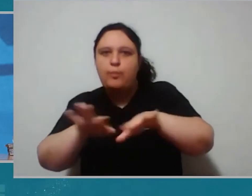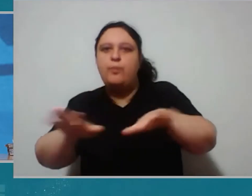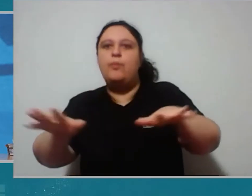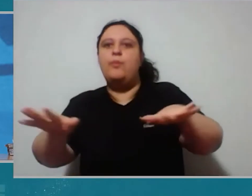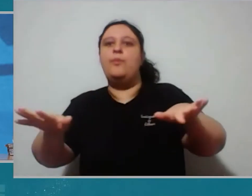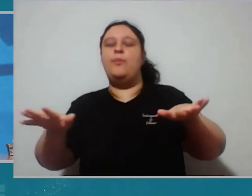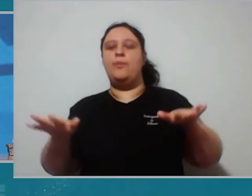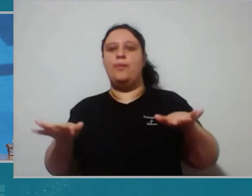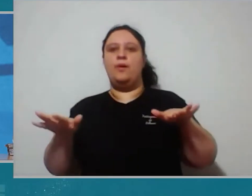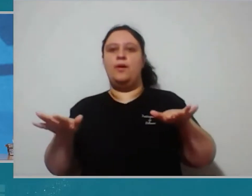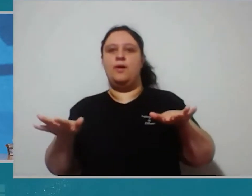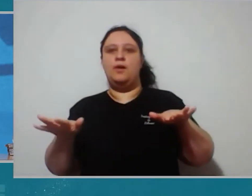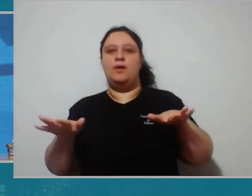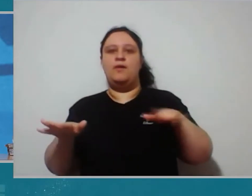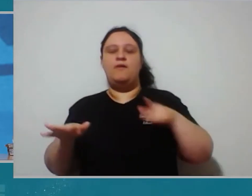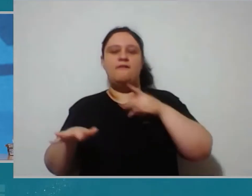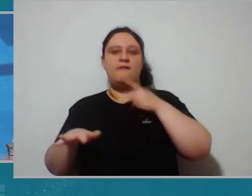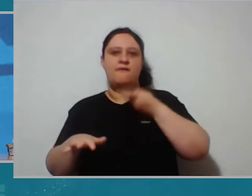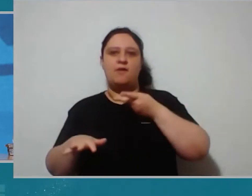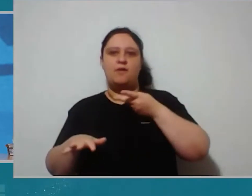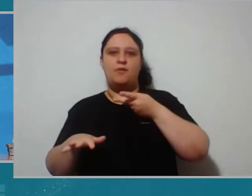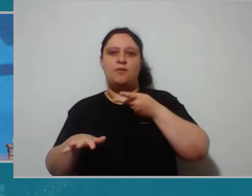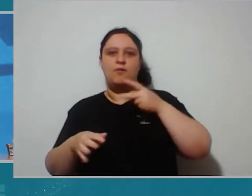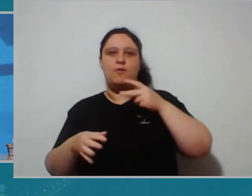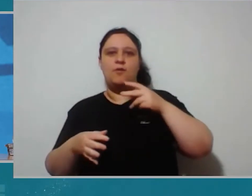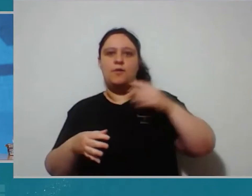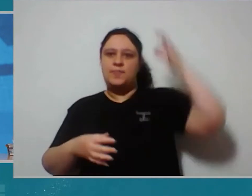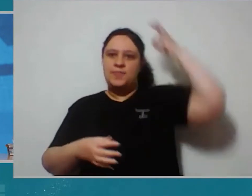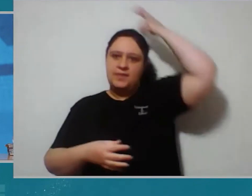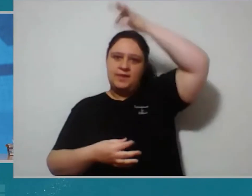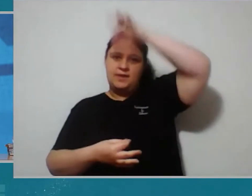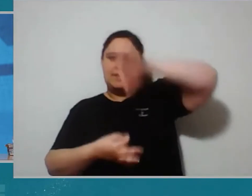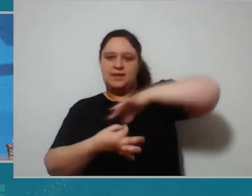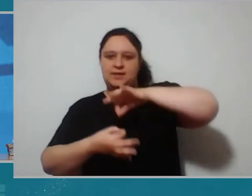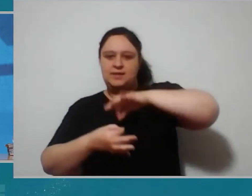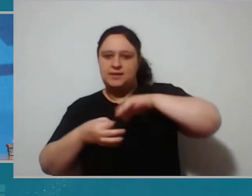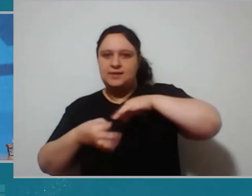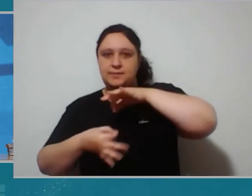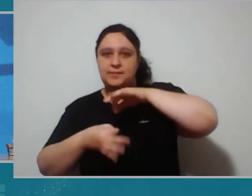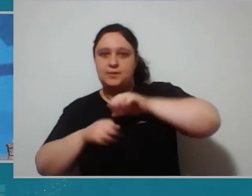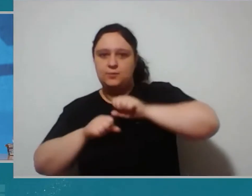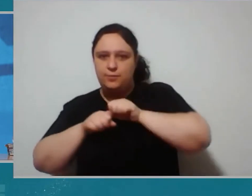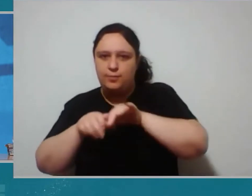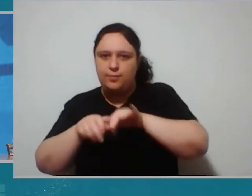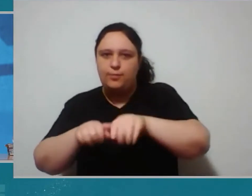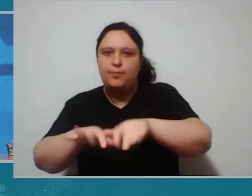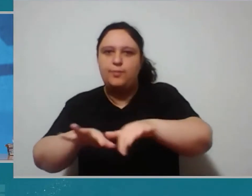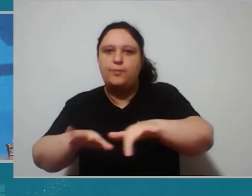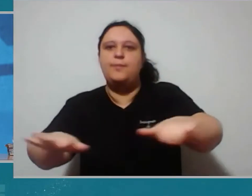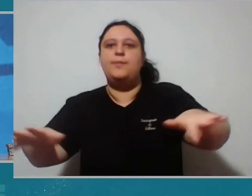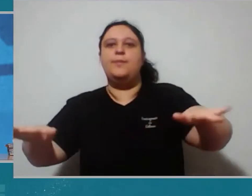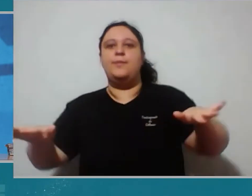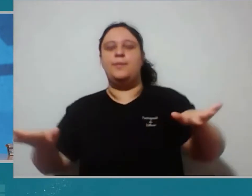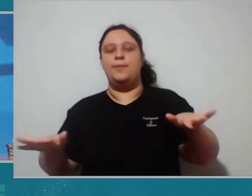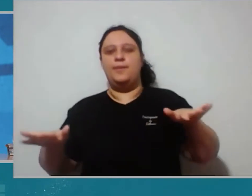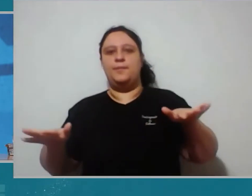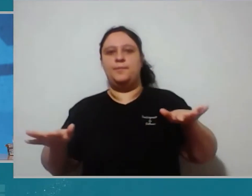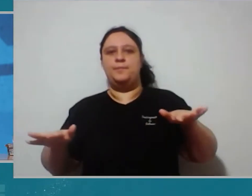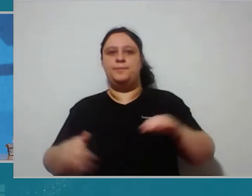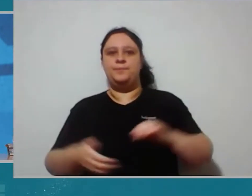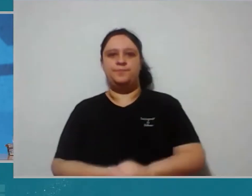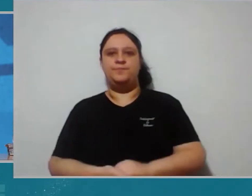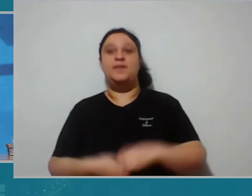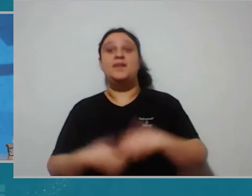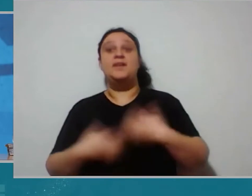e disse-lhes: recebei o Espírito Santo. Então, irmãos, nesse interim,